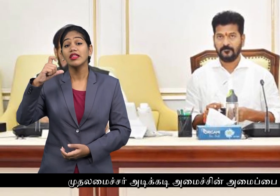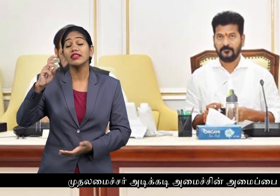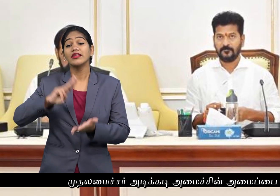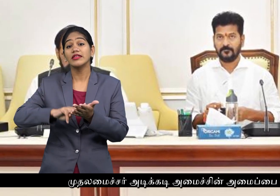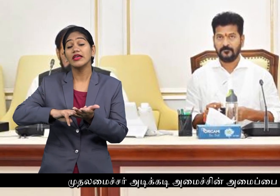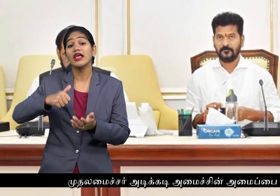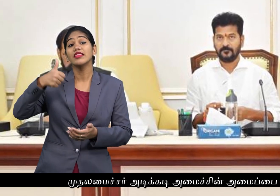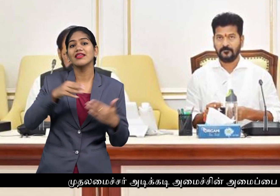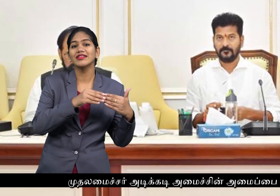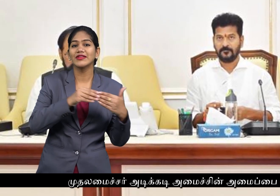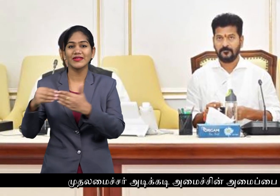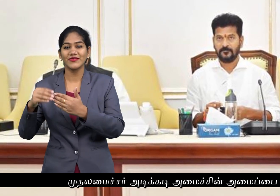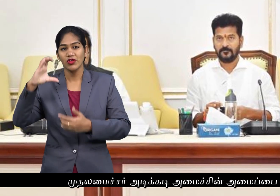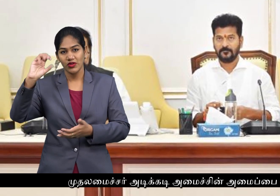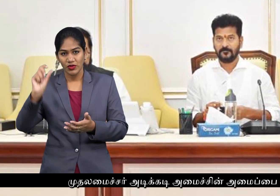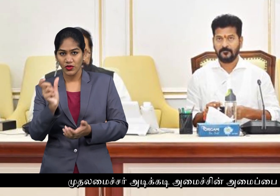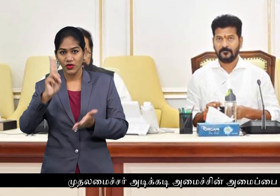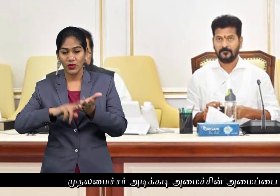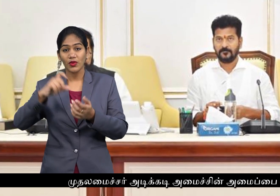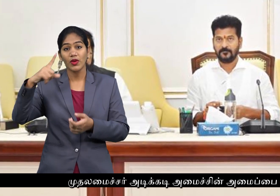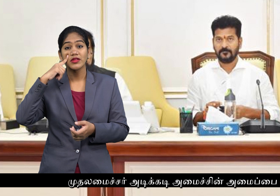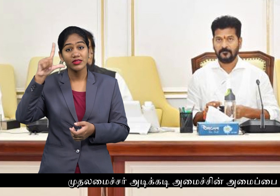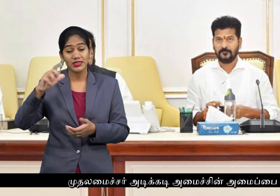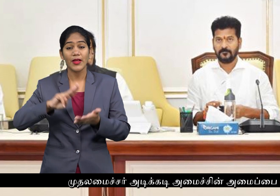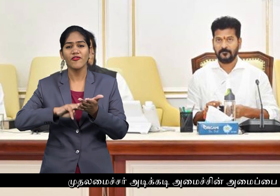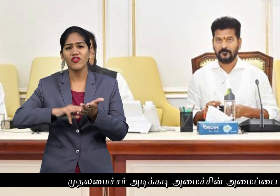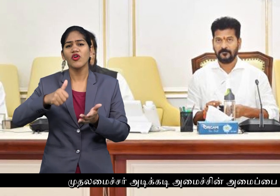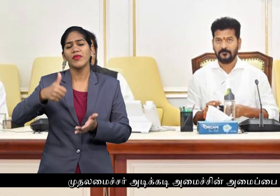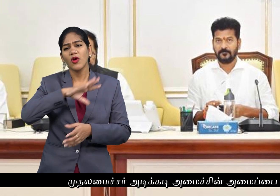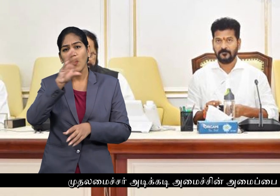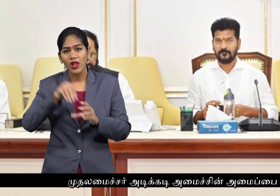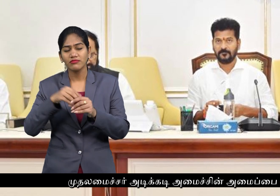முதலமைச்சர் அடிக்கடி அமைச்சின் அமைப்பை மாற்றுகிறார்.